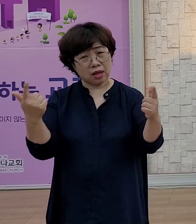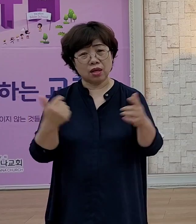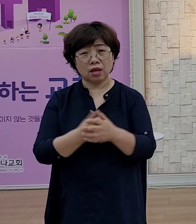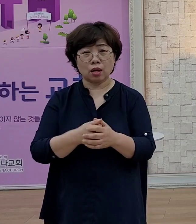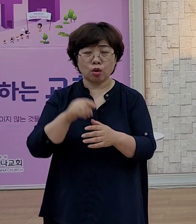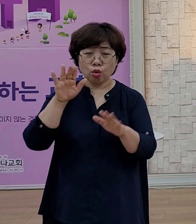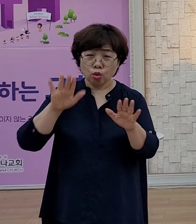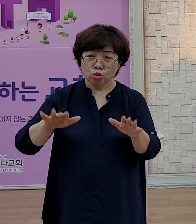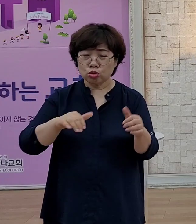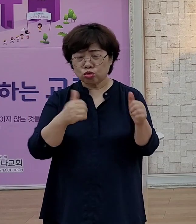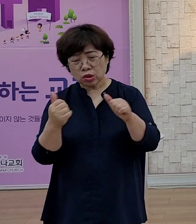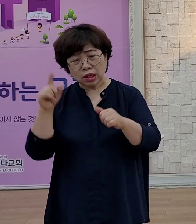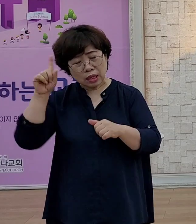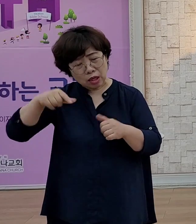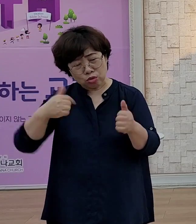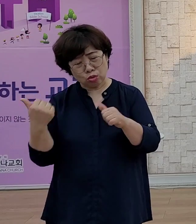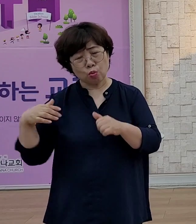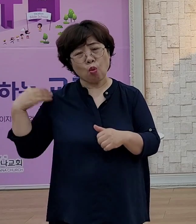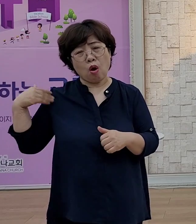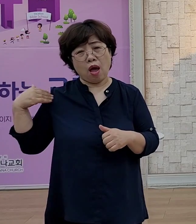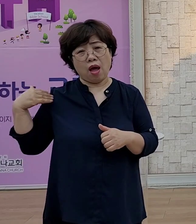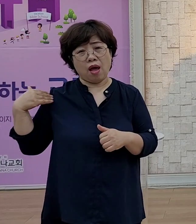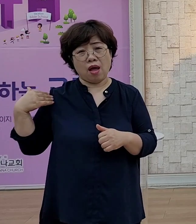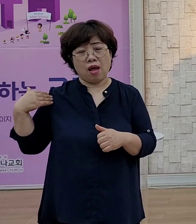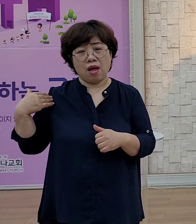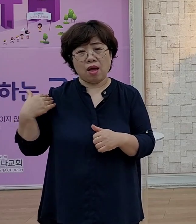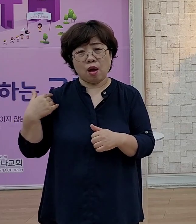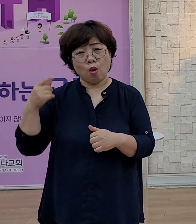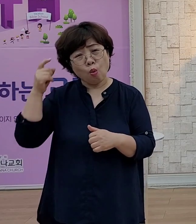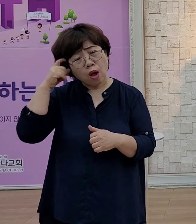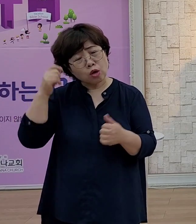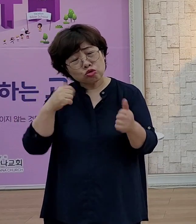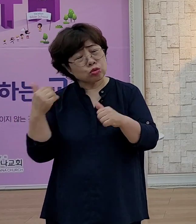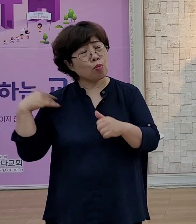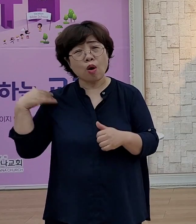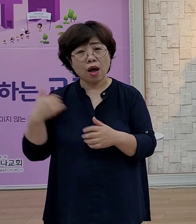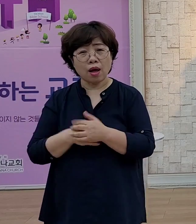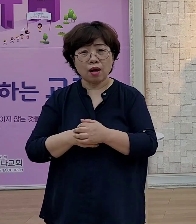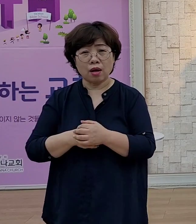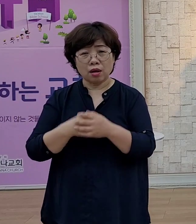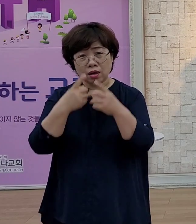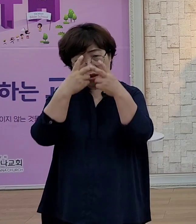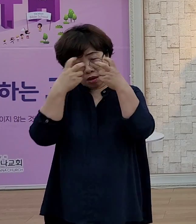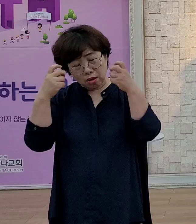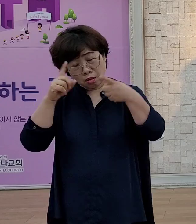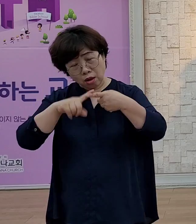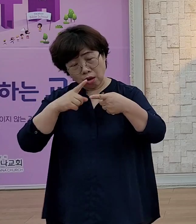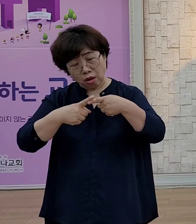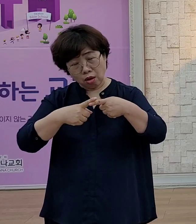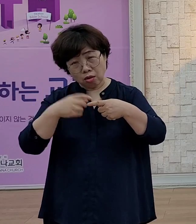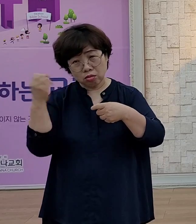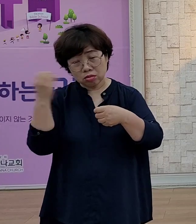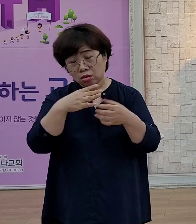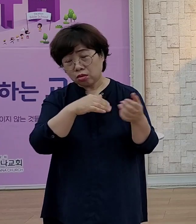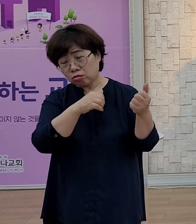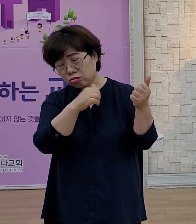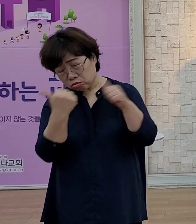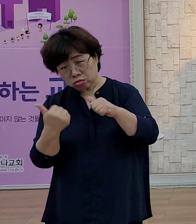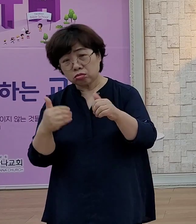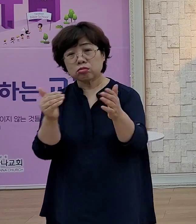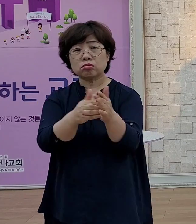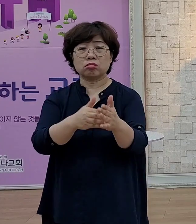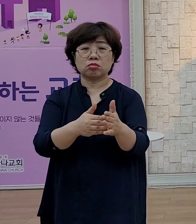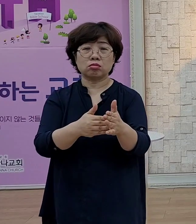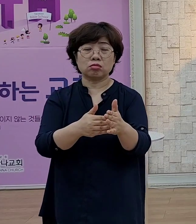내일 죽을지도 모르는 게 우리 인생. 왜 죽었는지도 몰라요. 그냥 자다가 죽었어요. 이게 끝이.